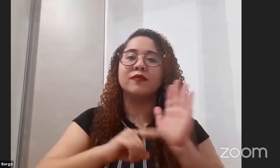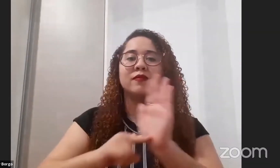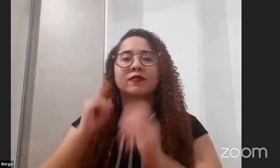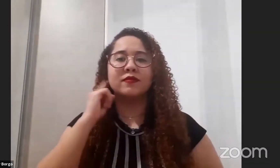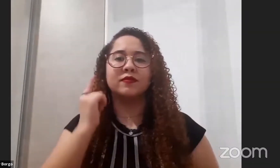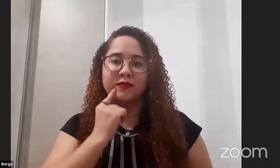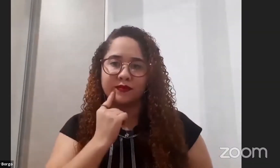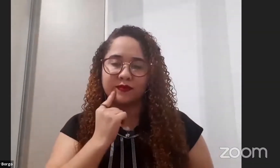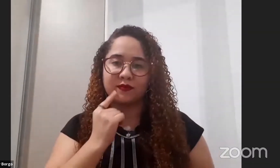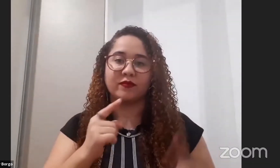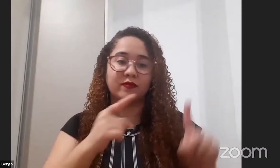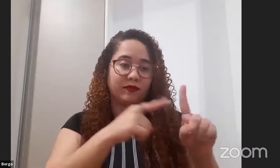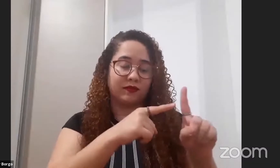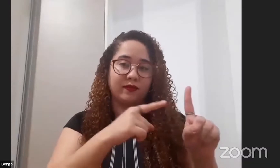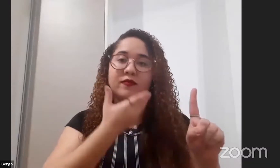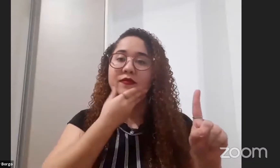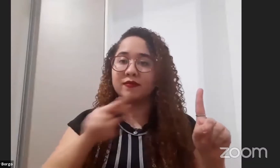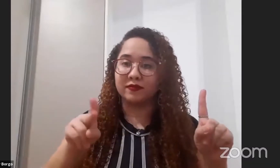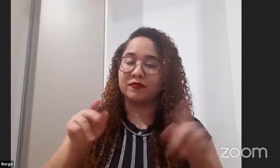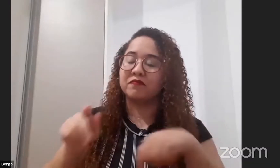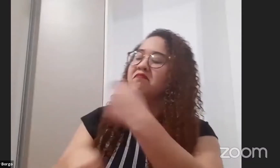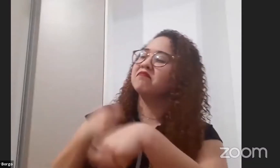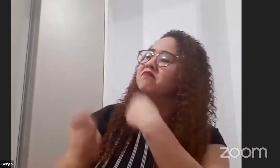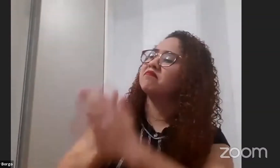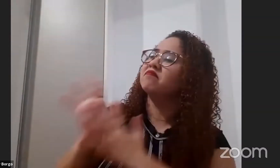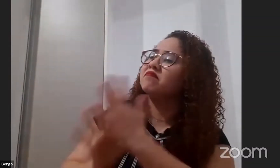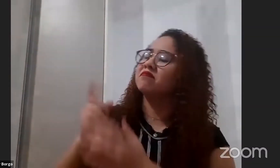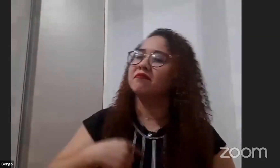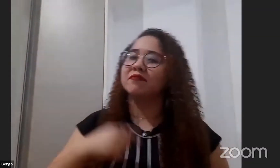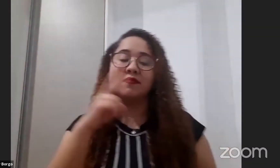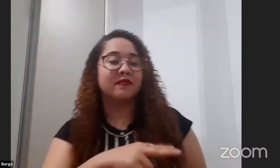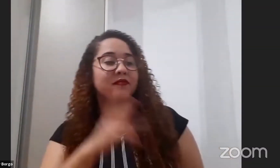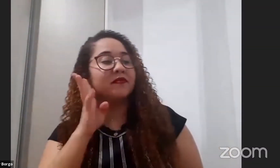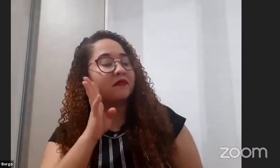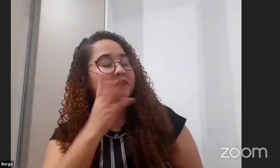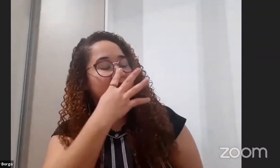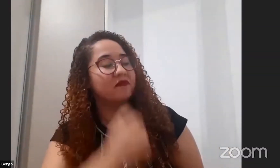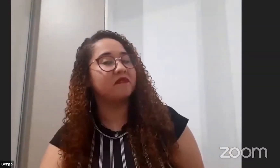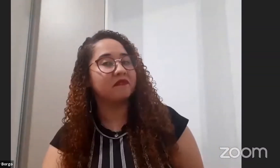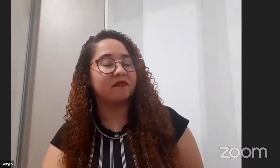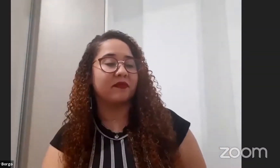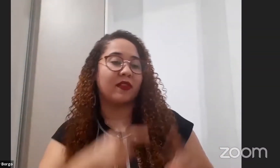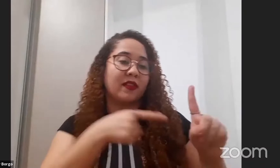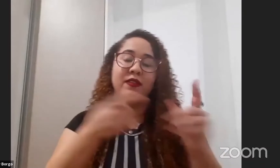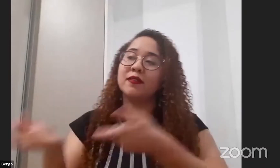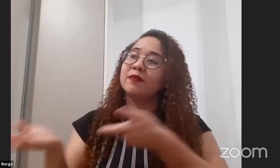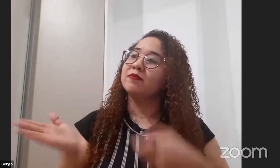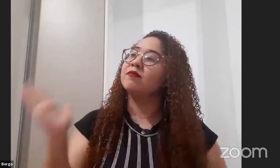queria se comunicar e ajudar os surdos. Ele, meu irmão, fazia os sinais e eu via e achava legal, ficava admirada.